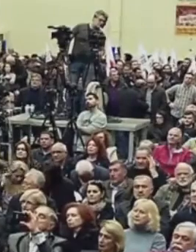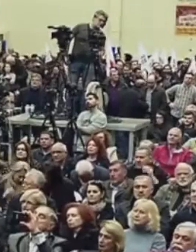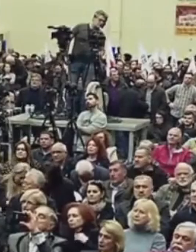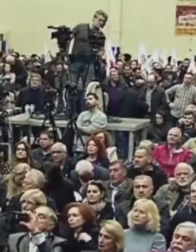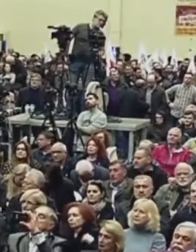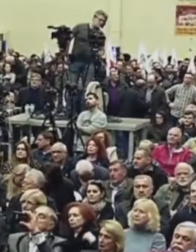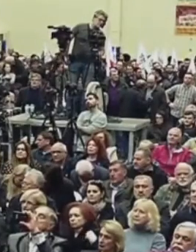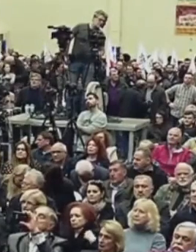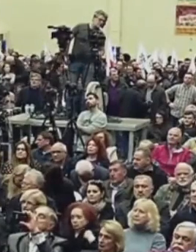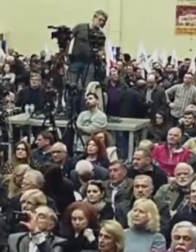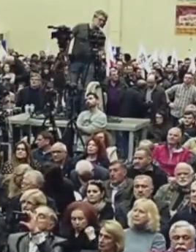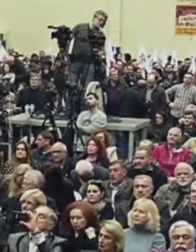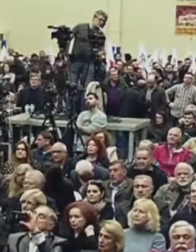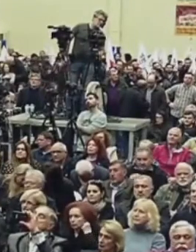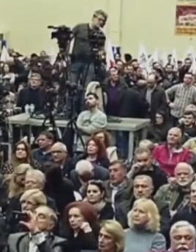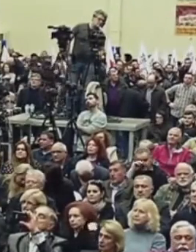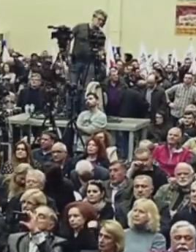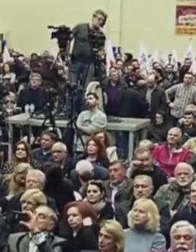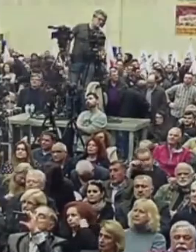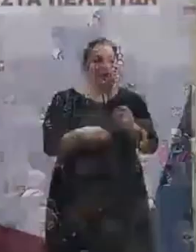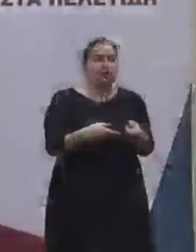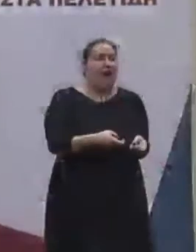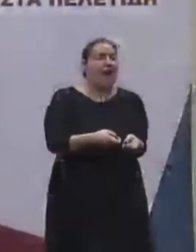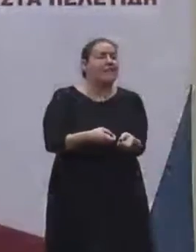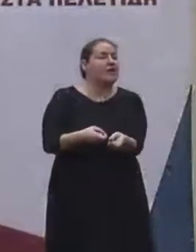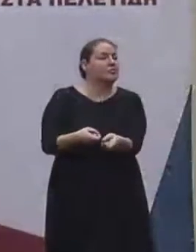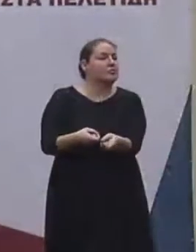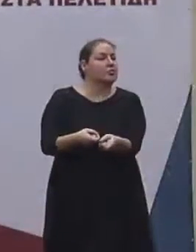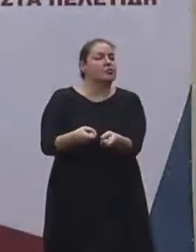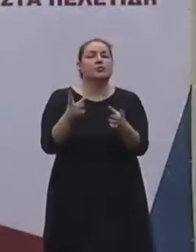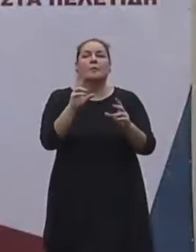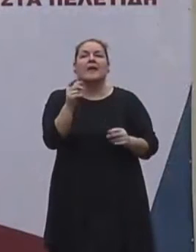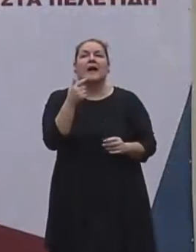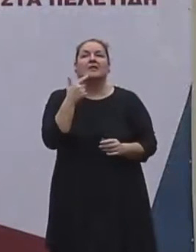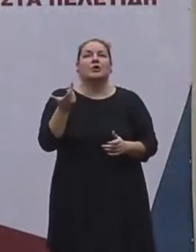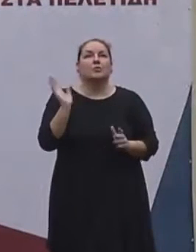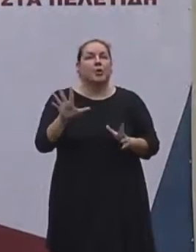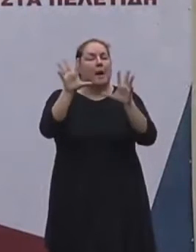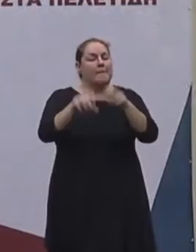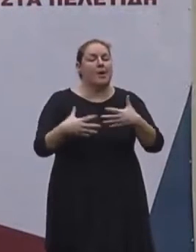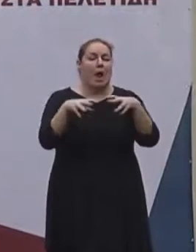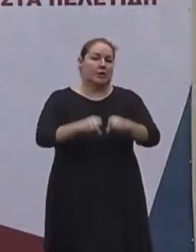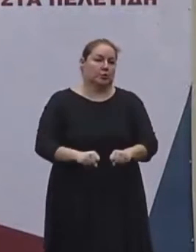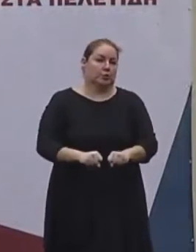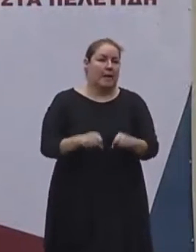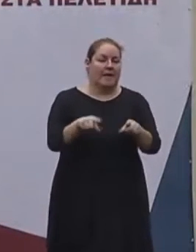και διαθέσεις για μετεκλογικούς εκβιασμούς στοχεύοντας στην ομή της εξουσίας.